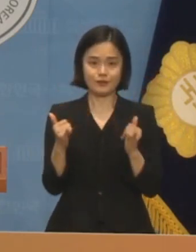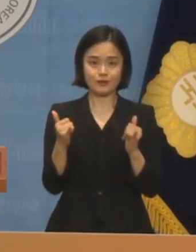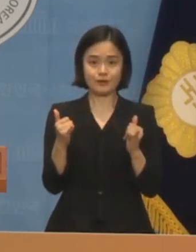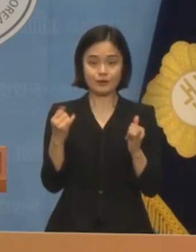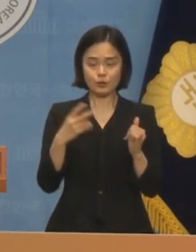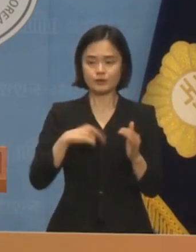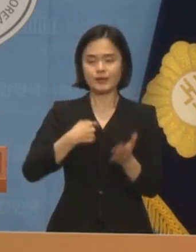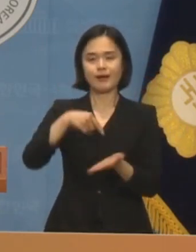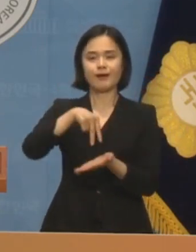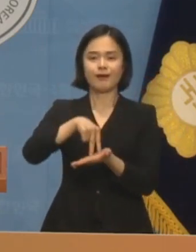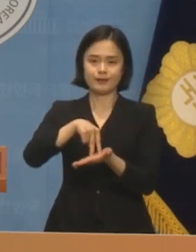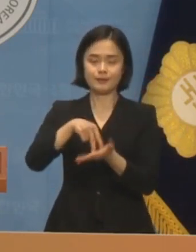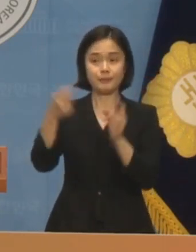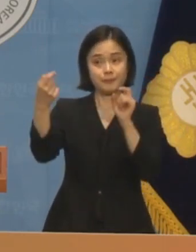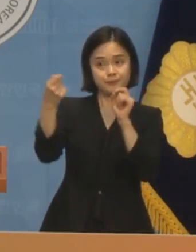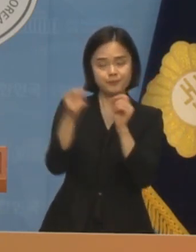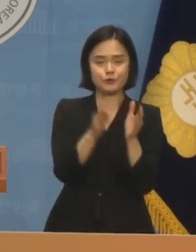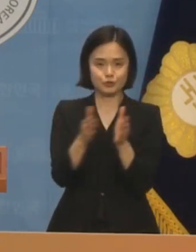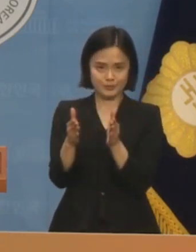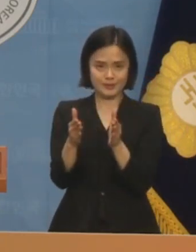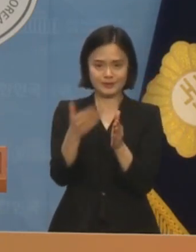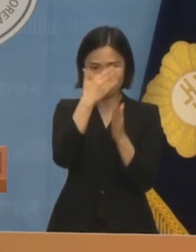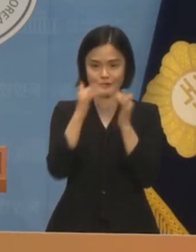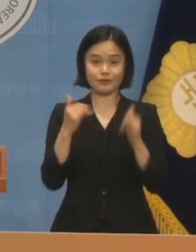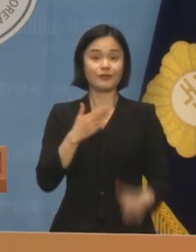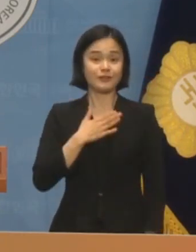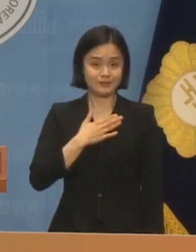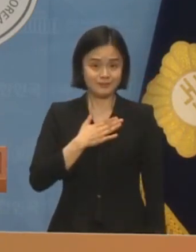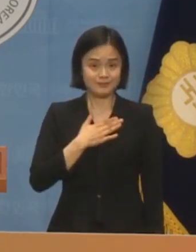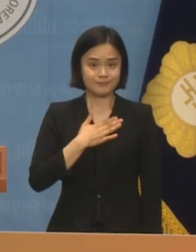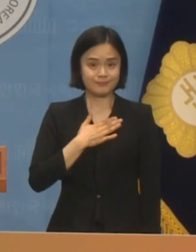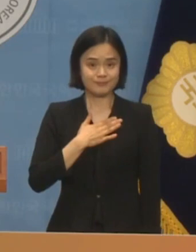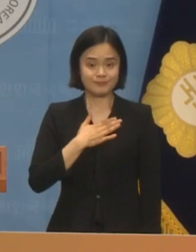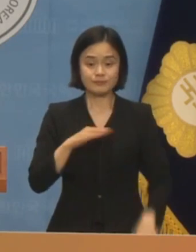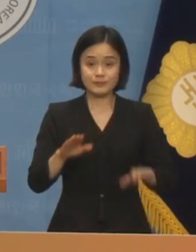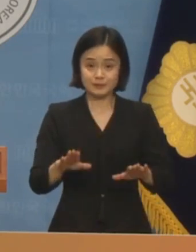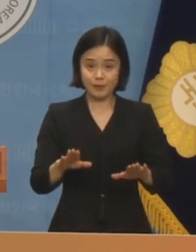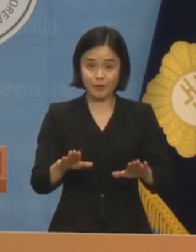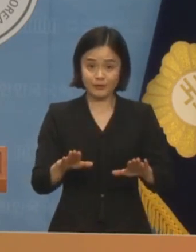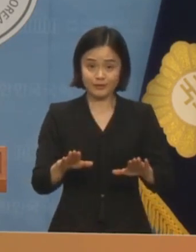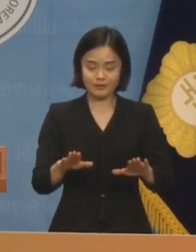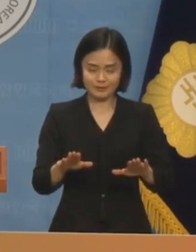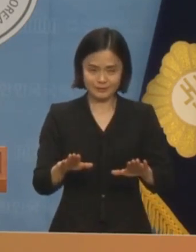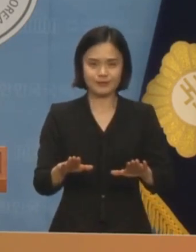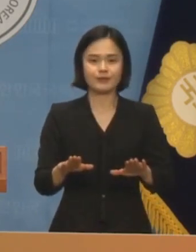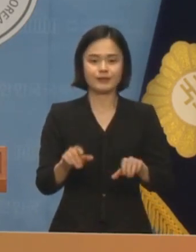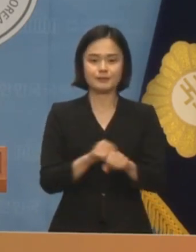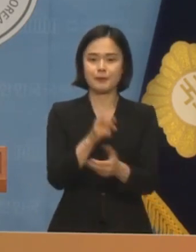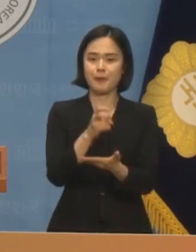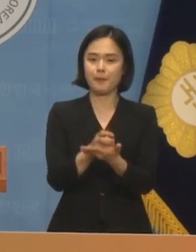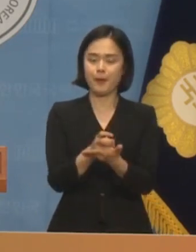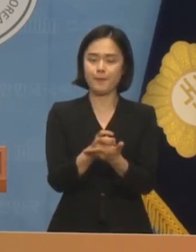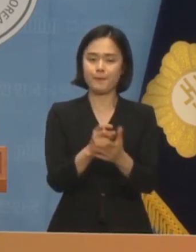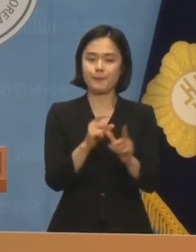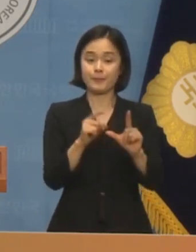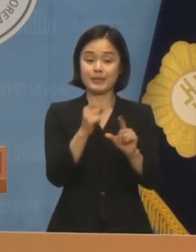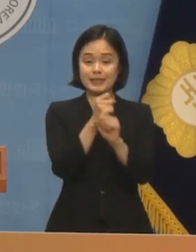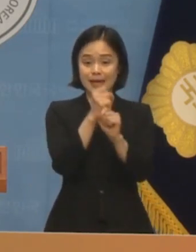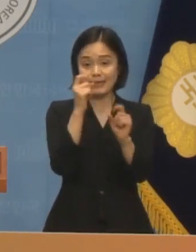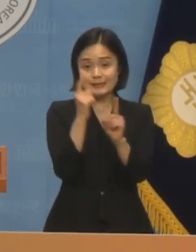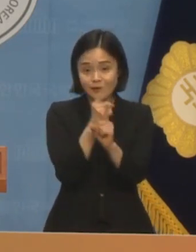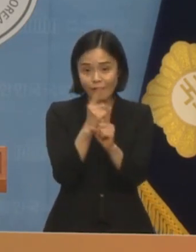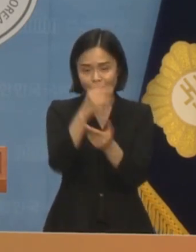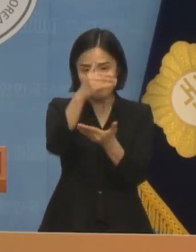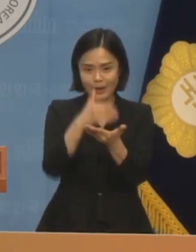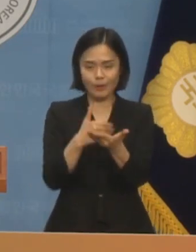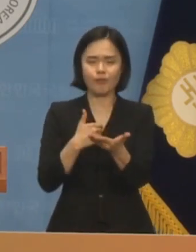청년으로서 취업 후 학자금 상환 특별법 일부 개정 법률안을 지지합니다. 현재